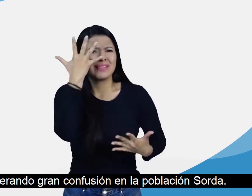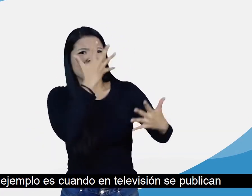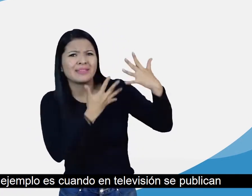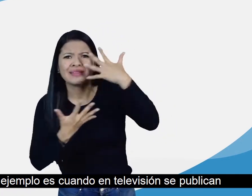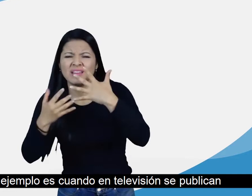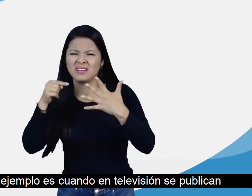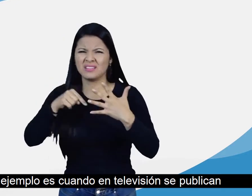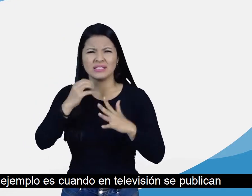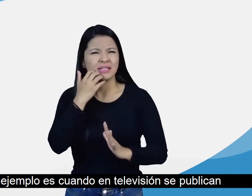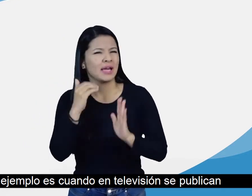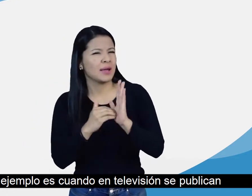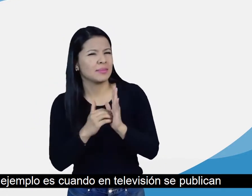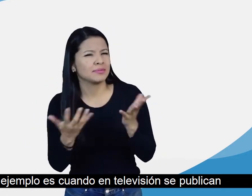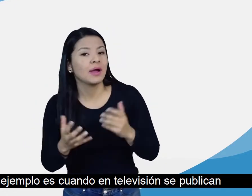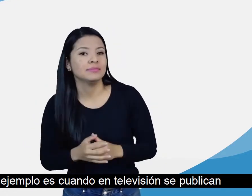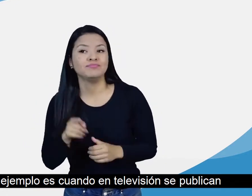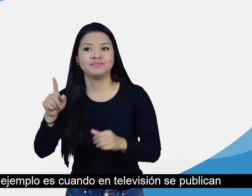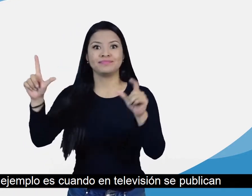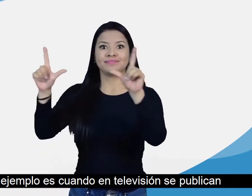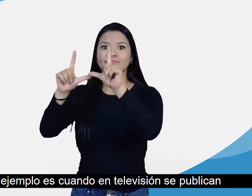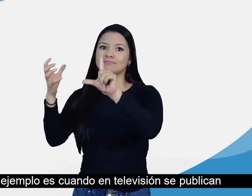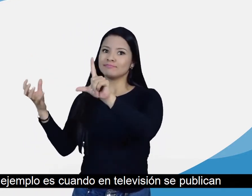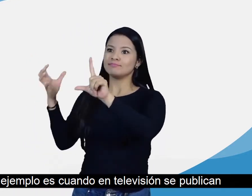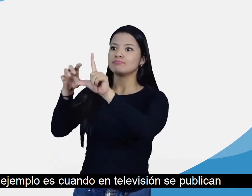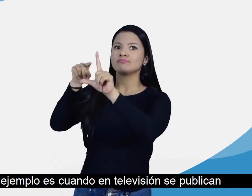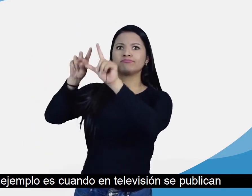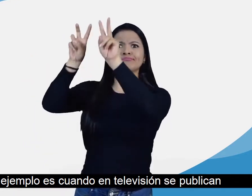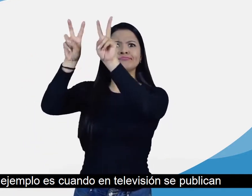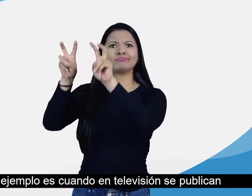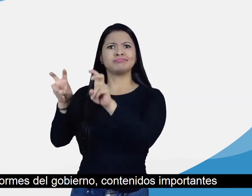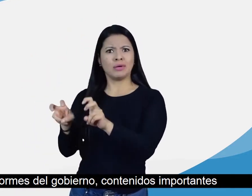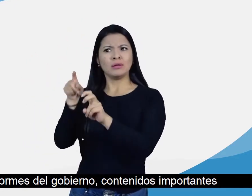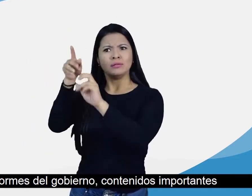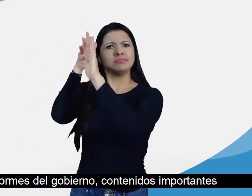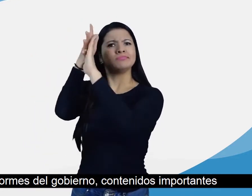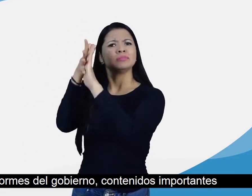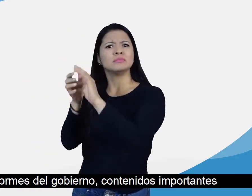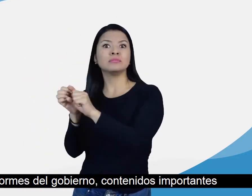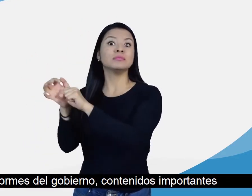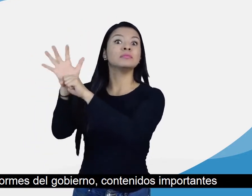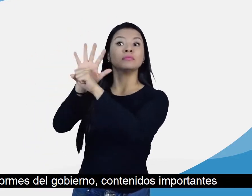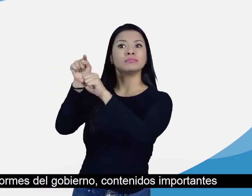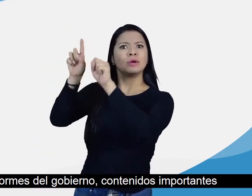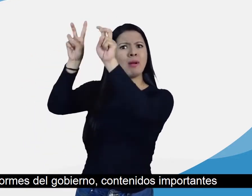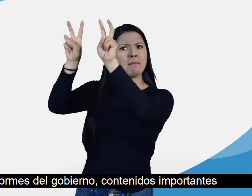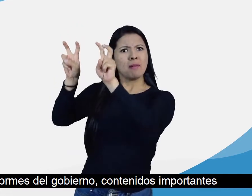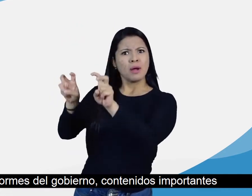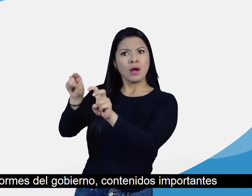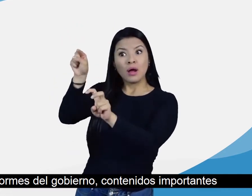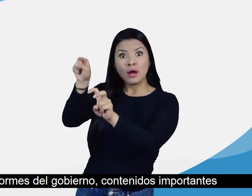Un ejemplo es cuando en televisión se publican informes del gobierno, contenidos importantes